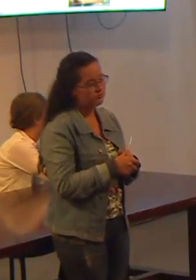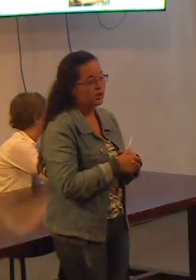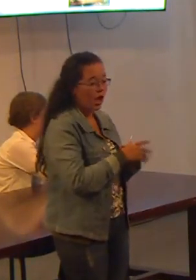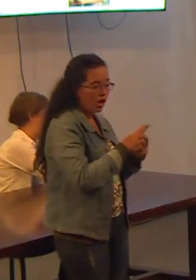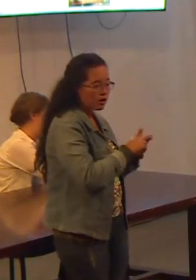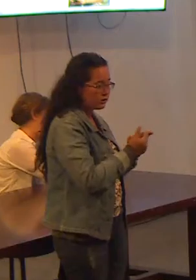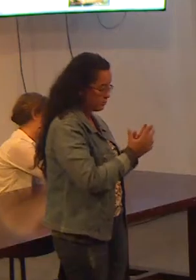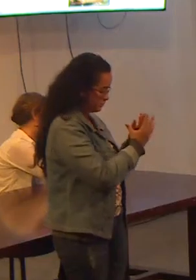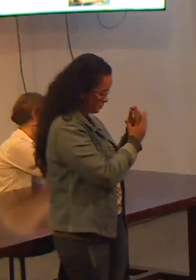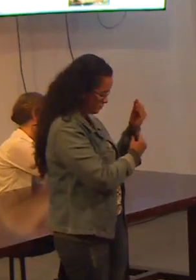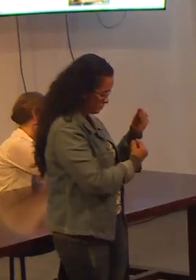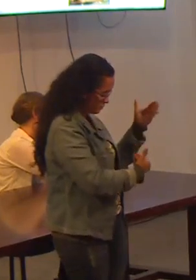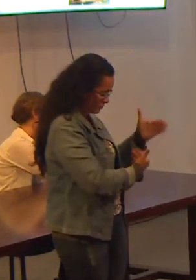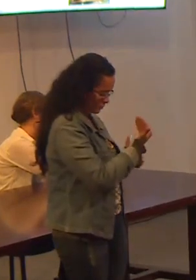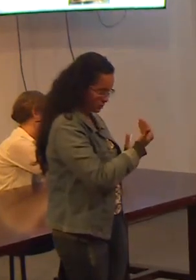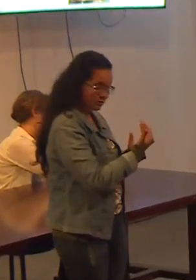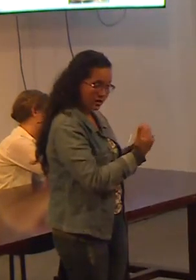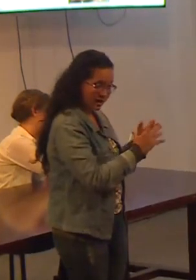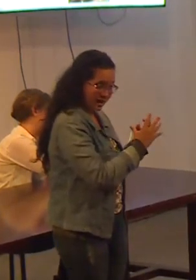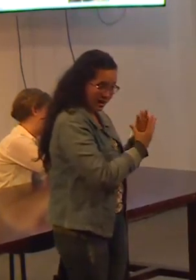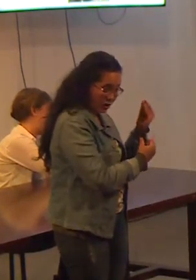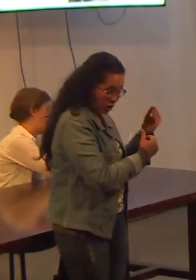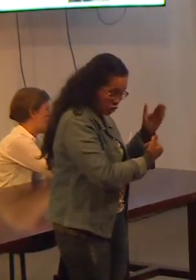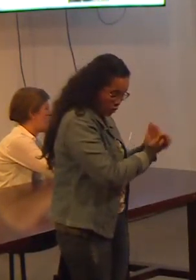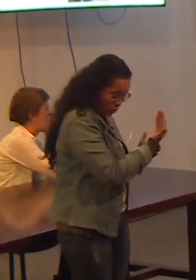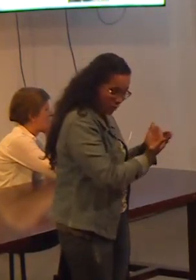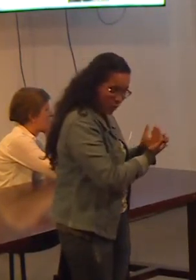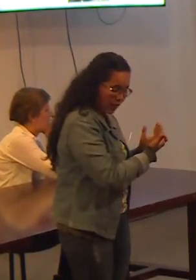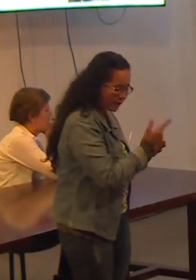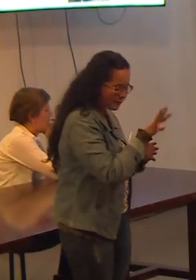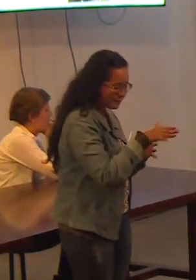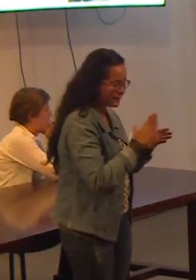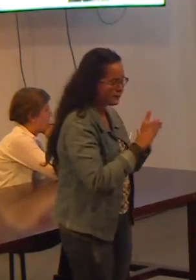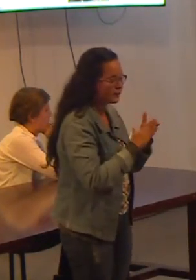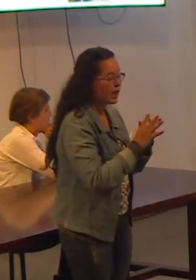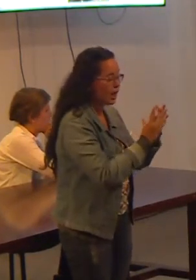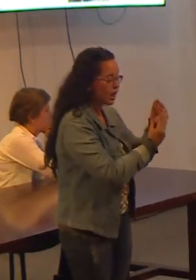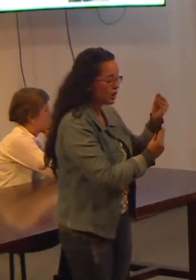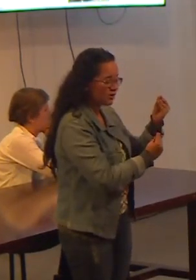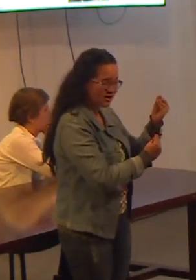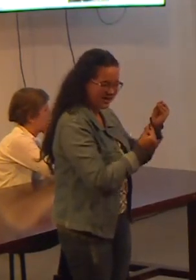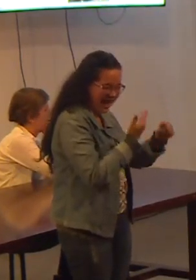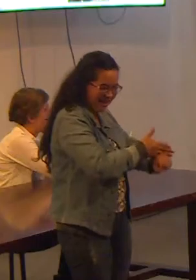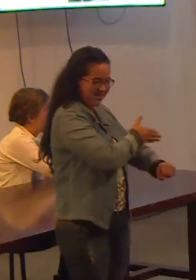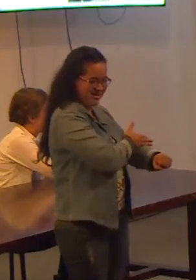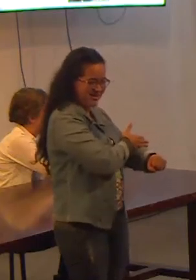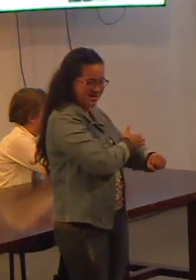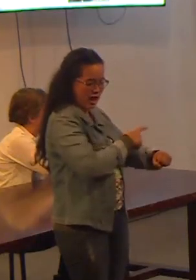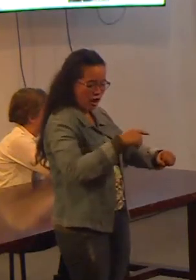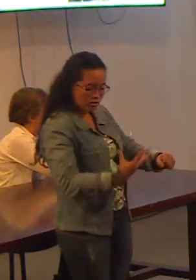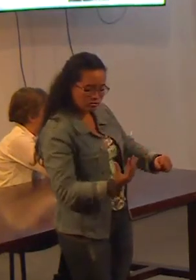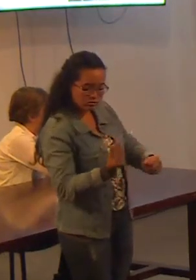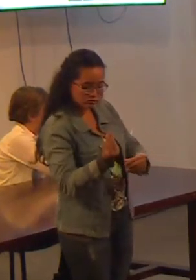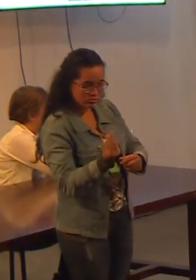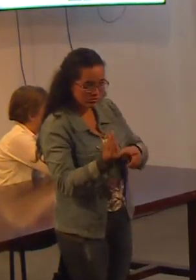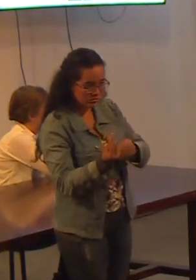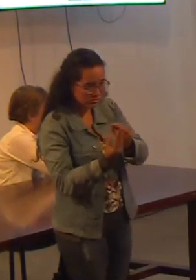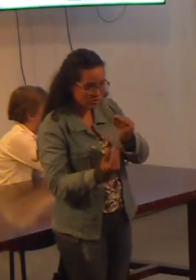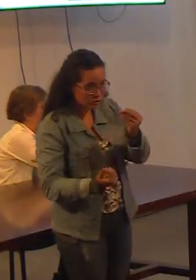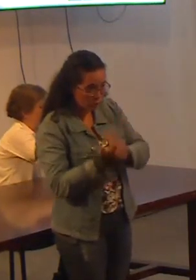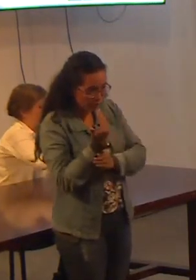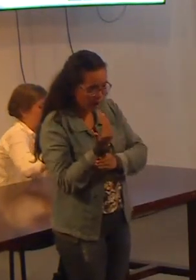iniciales con nuestras nuevas subcategorías. La primera categoría, como lo explicó Julie, es el arte como